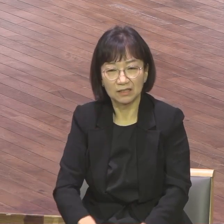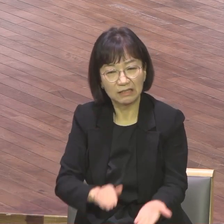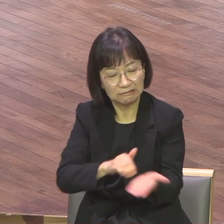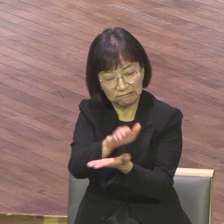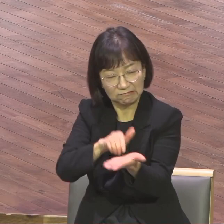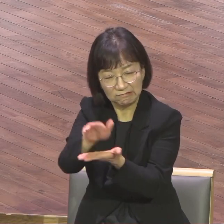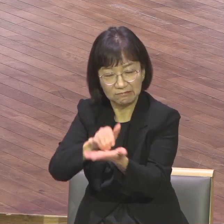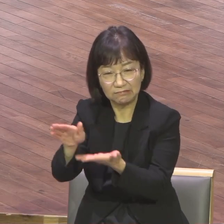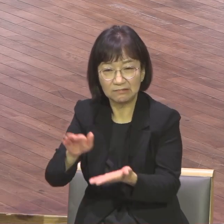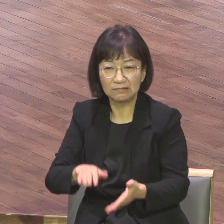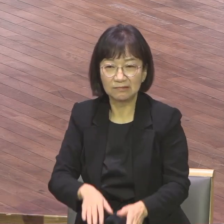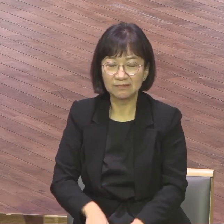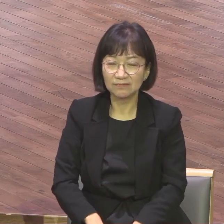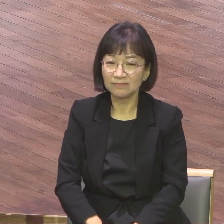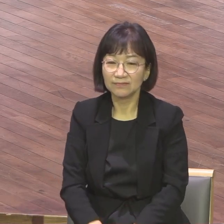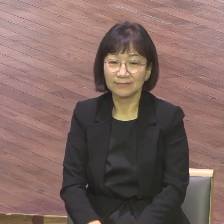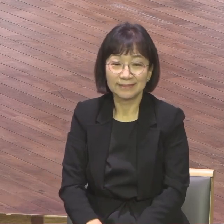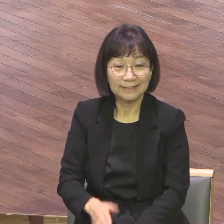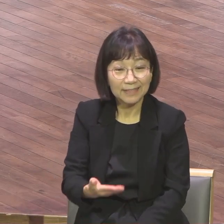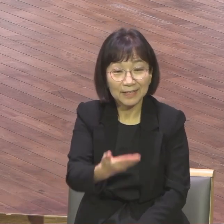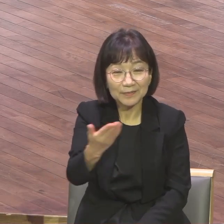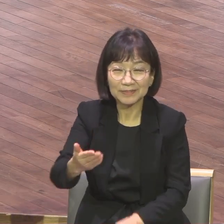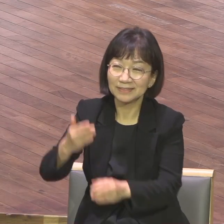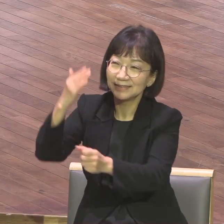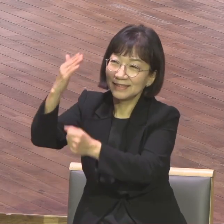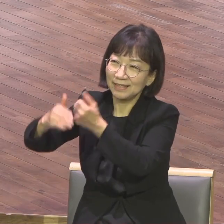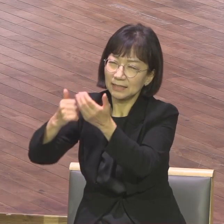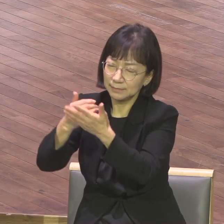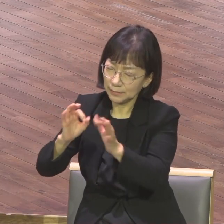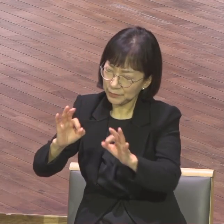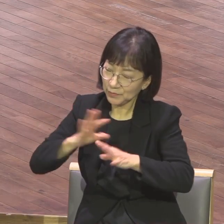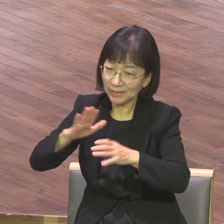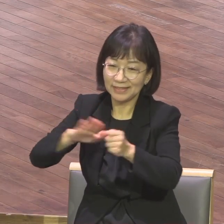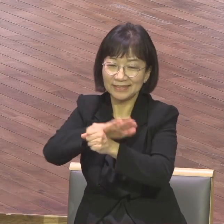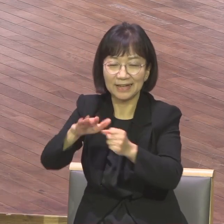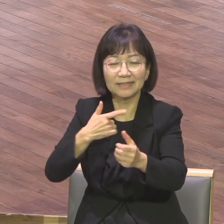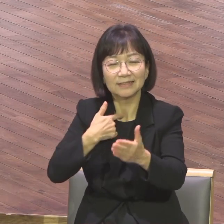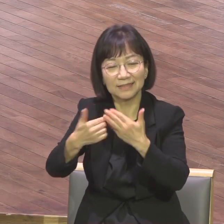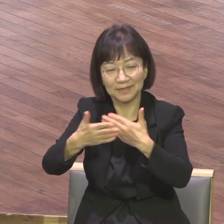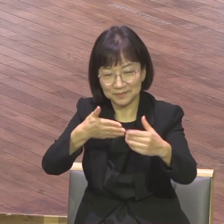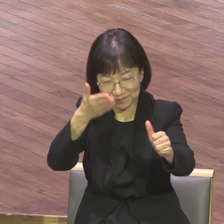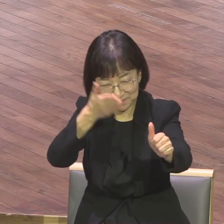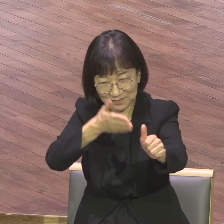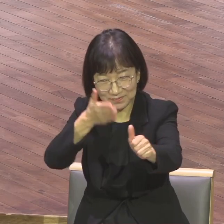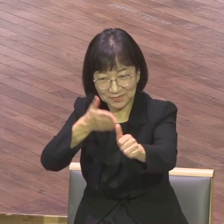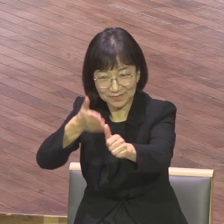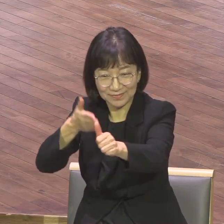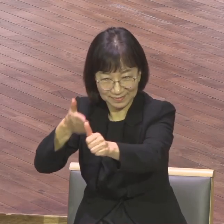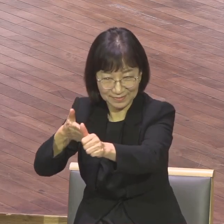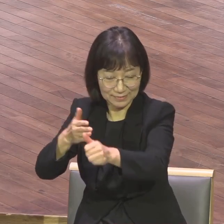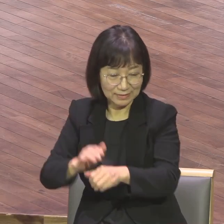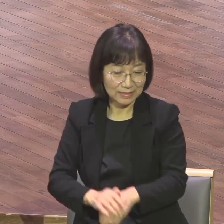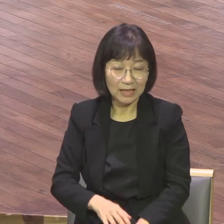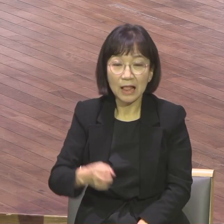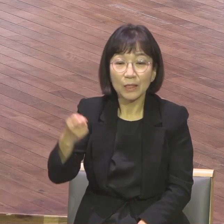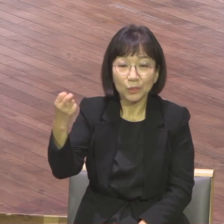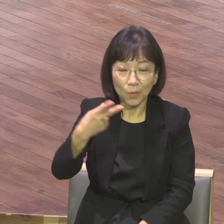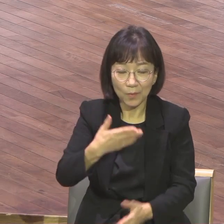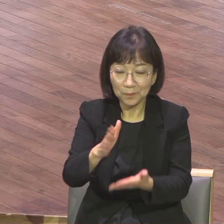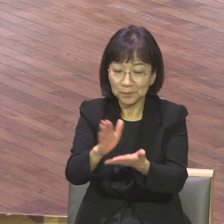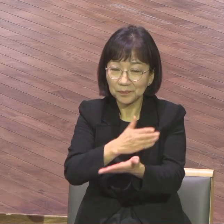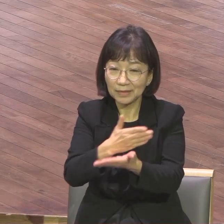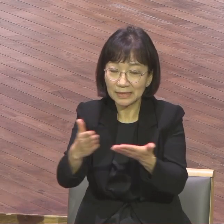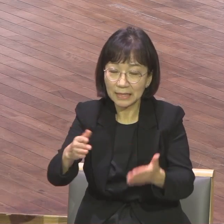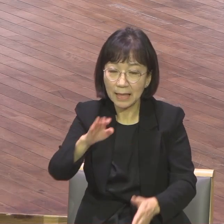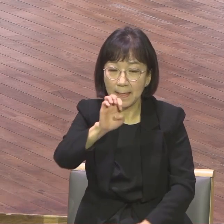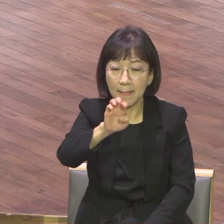하나님의 이 놀라운 사랑 체험하는 주간 되길 바랍니다. 네. 본문에 나오는 베푸사라는 표현도요, 우리말로